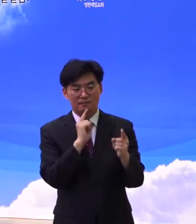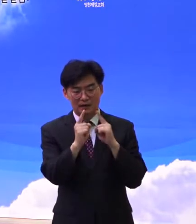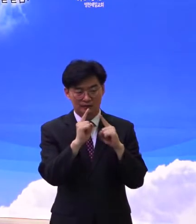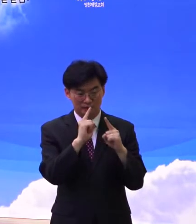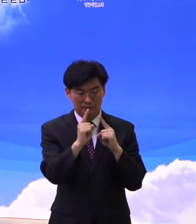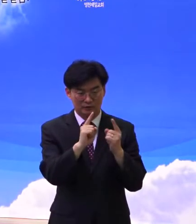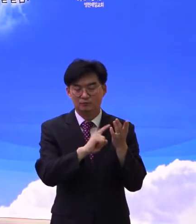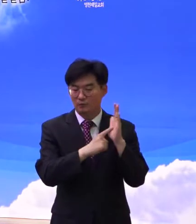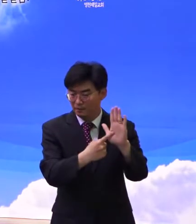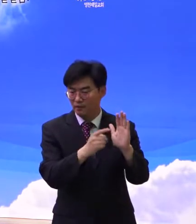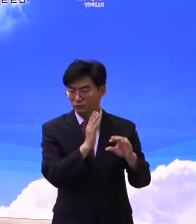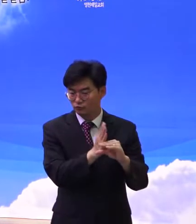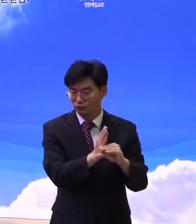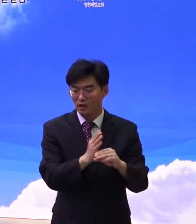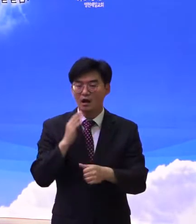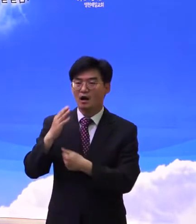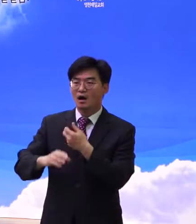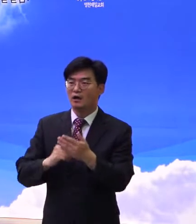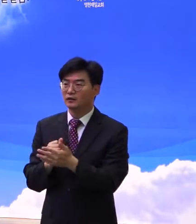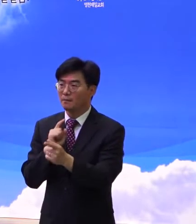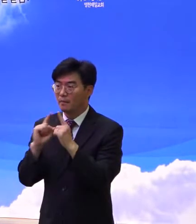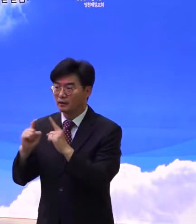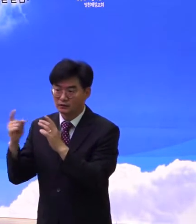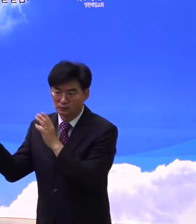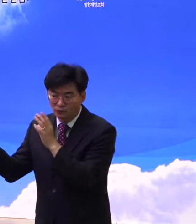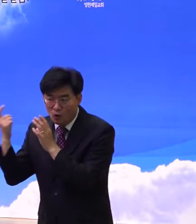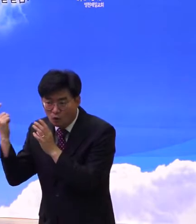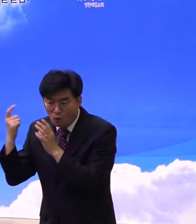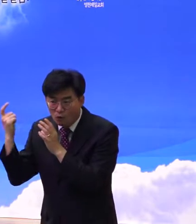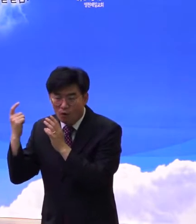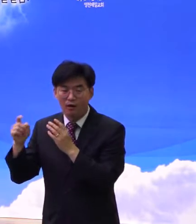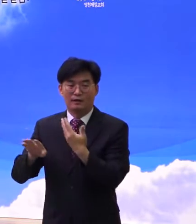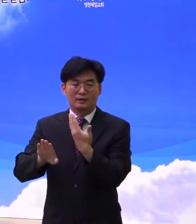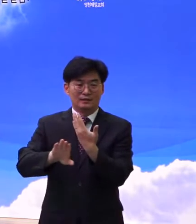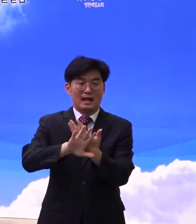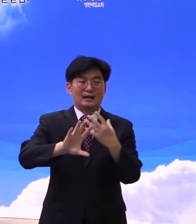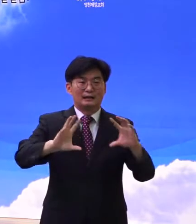천하 각국의 사람들이 하나님의 말씀을 듣는 사건이었습니다.